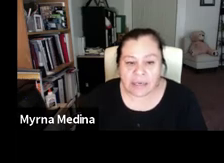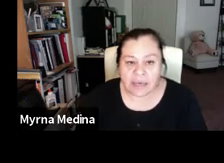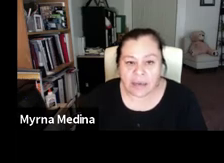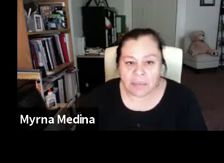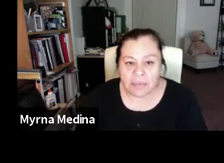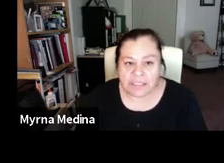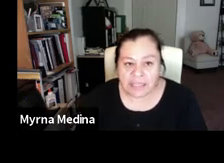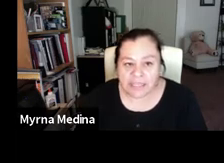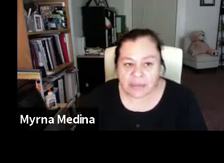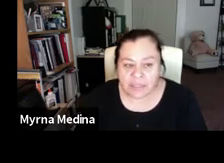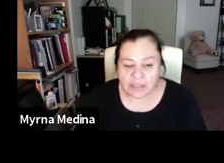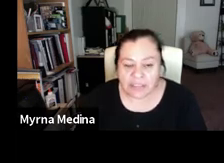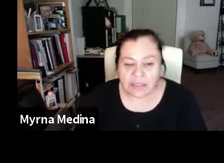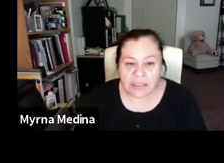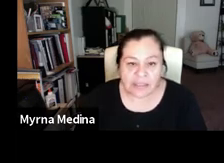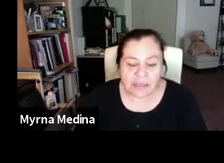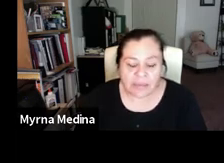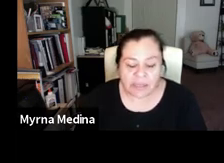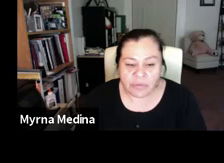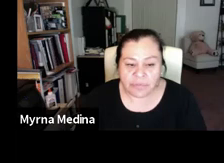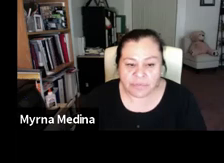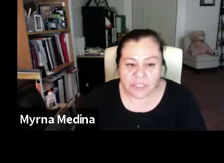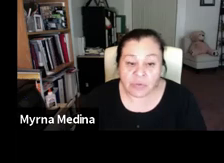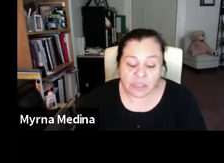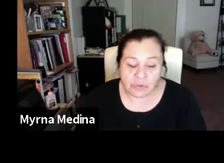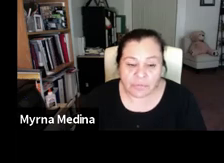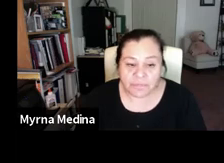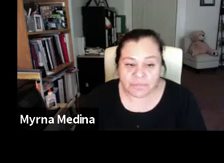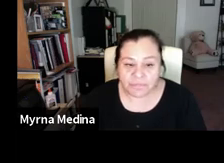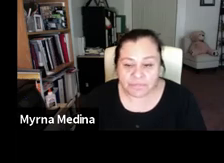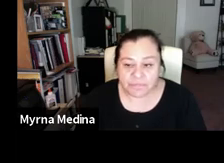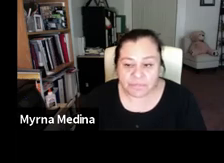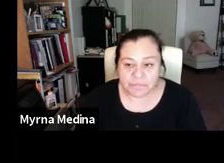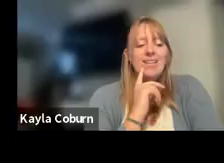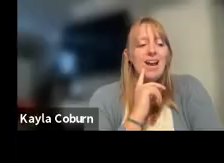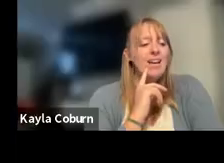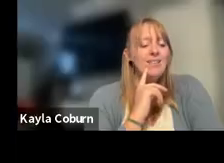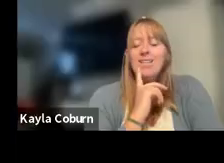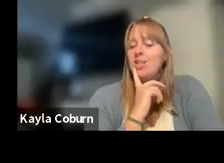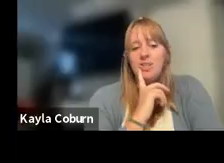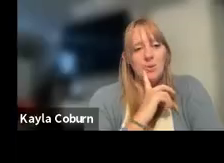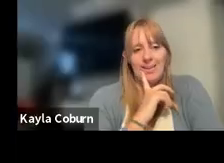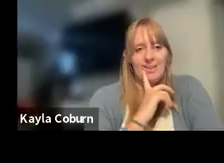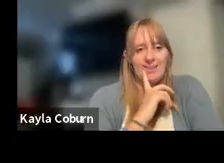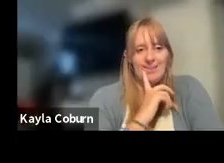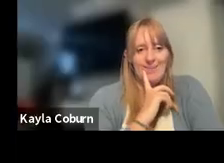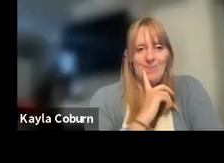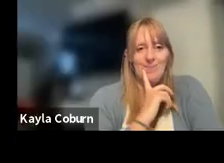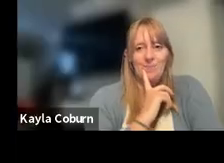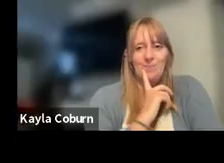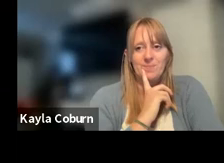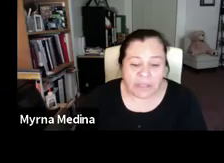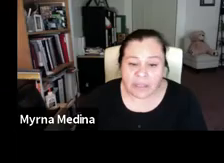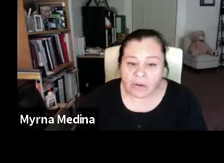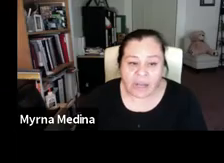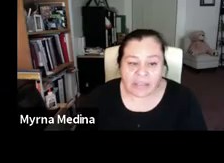enseñarles señas adaptivas y táctiles a mi hijo, a sus hijos. And I say, just do it. Y